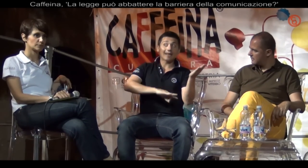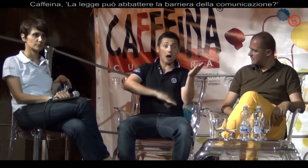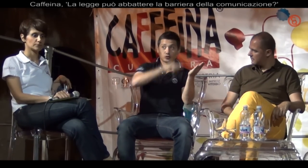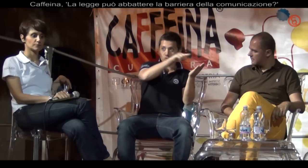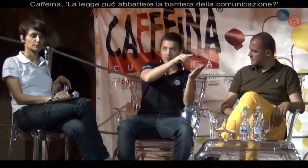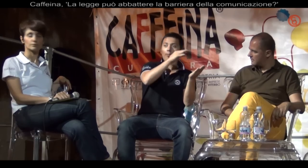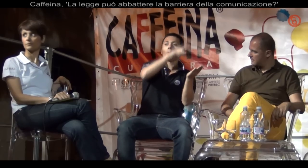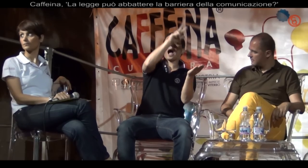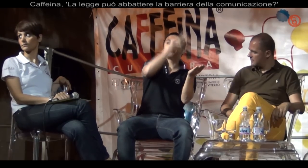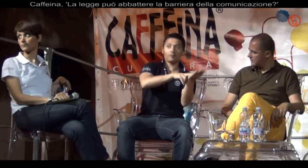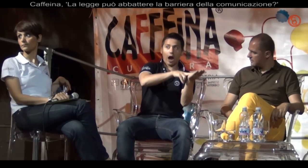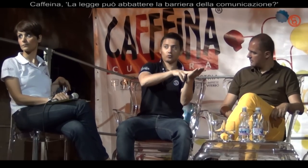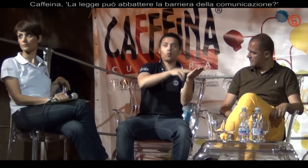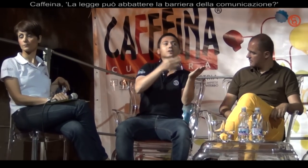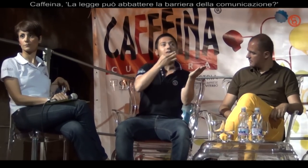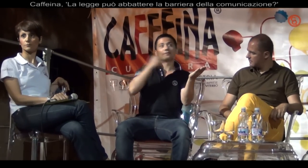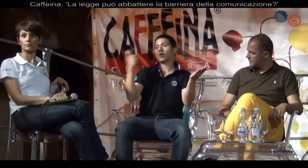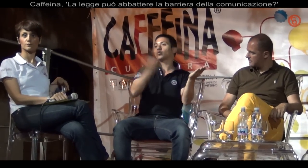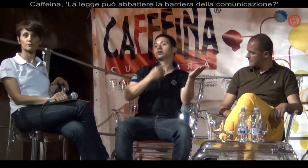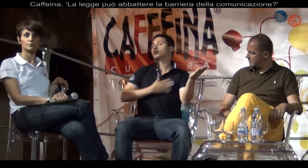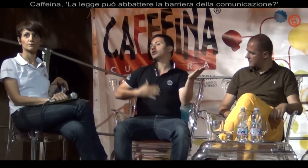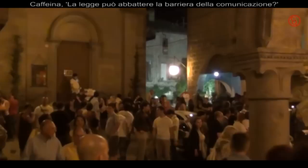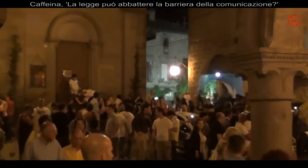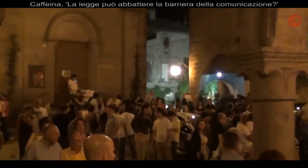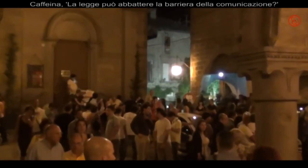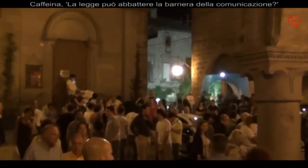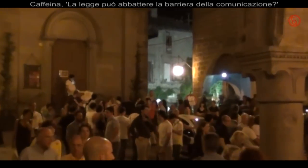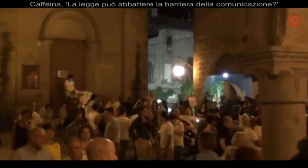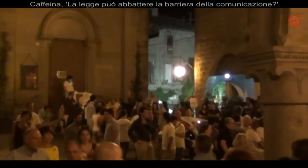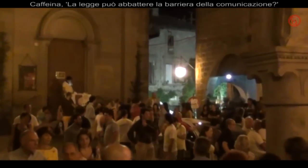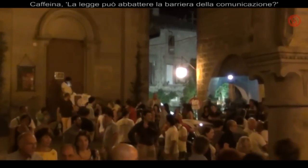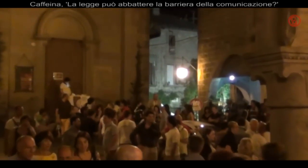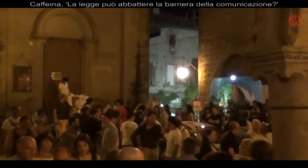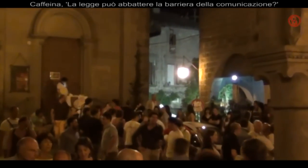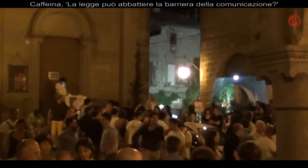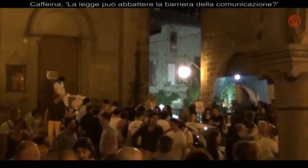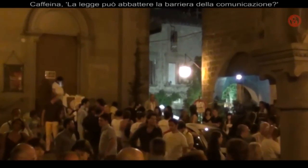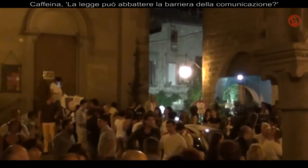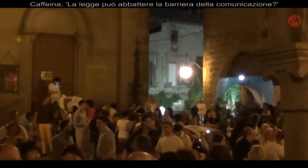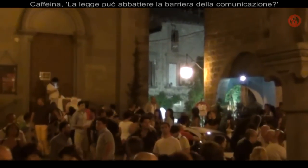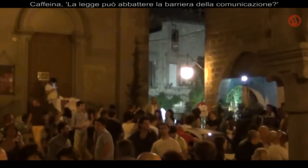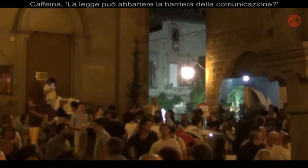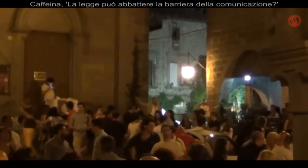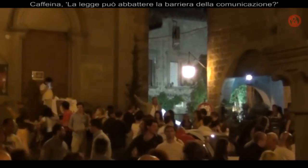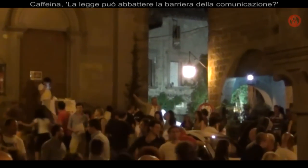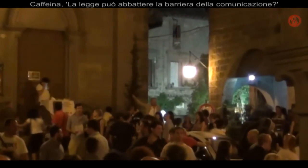4207 che è stato approvato al Senato. Quindi significa che per questo testo c'è stata una soddisfazione